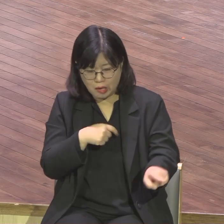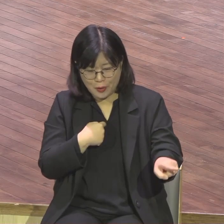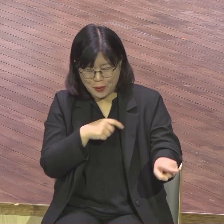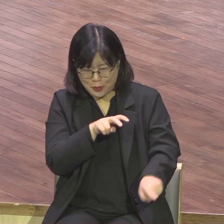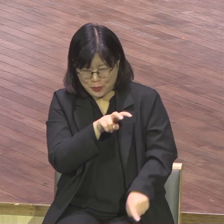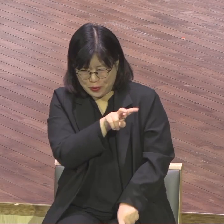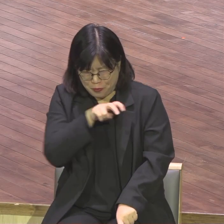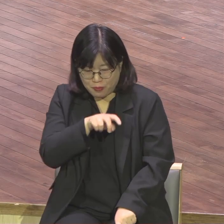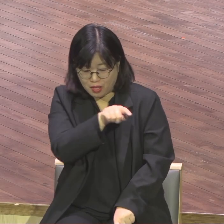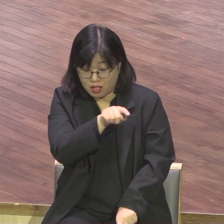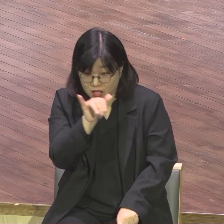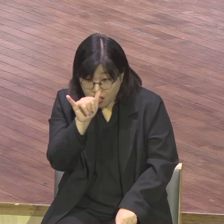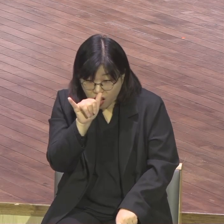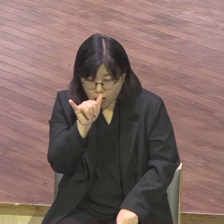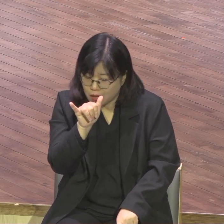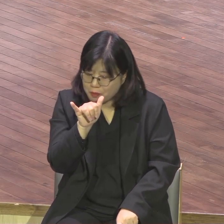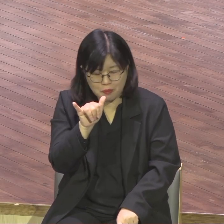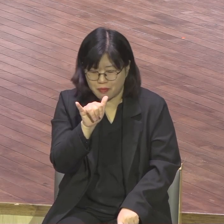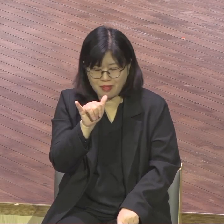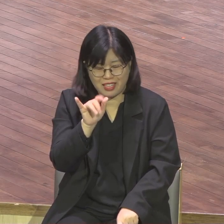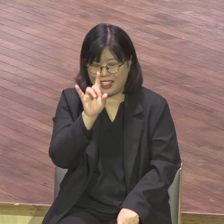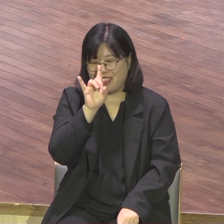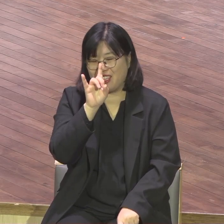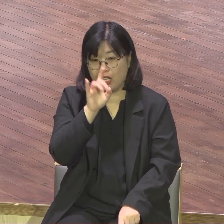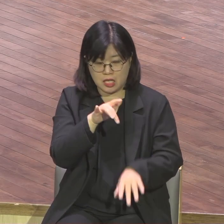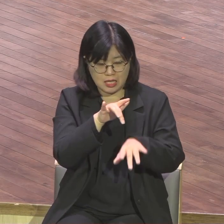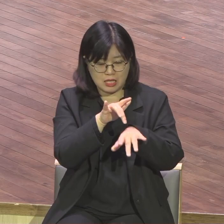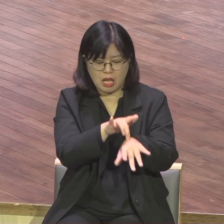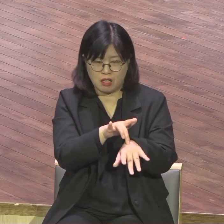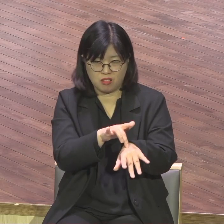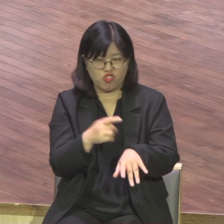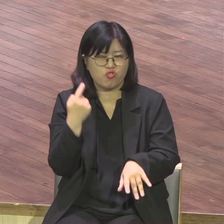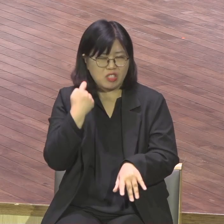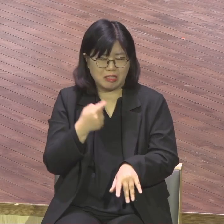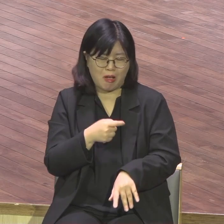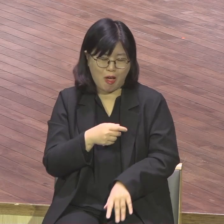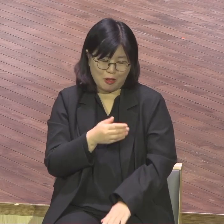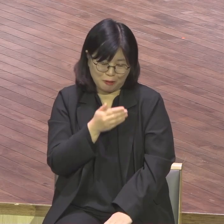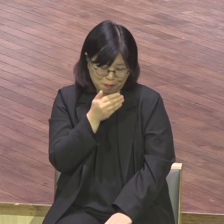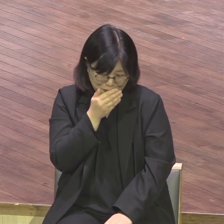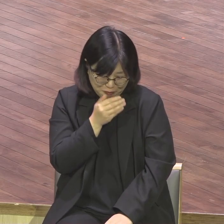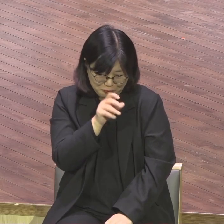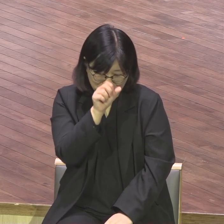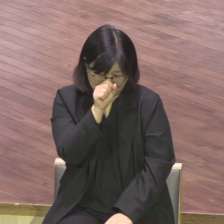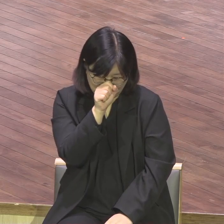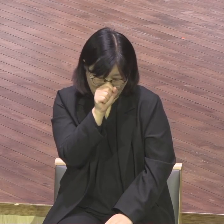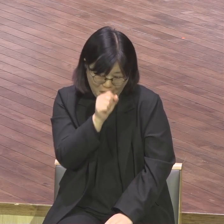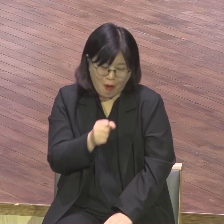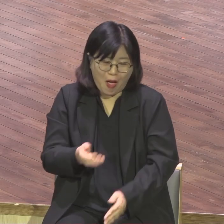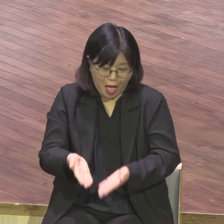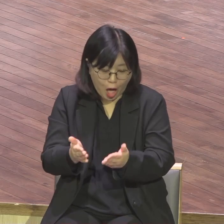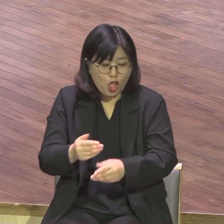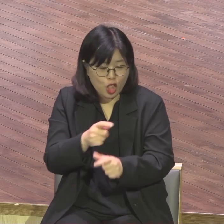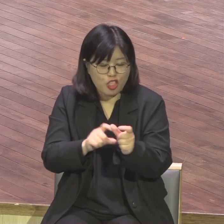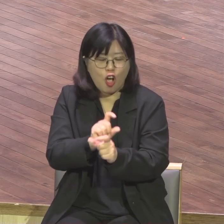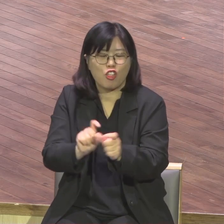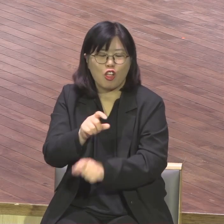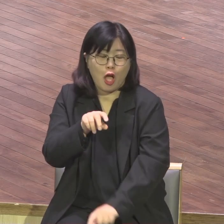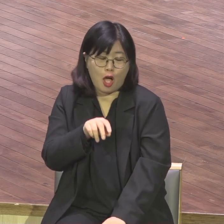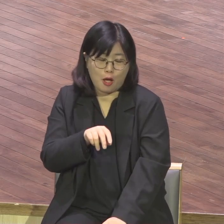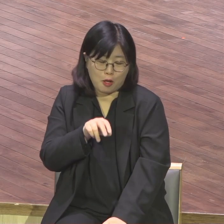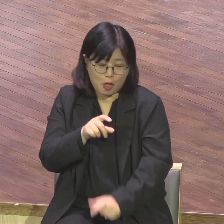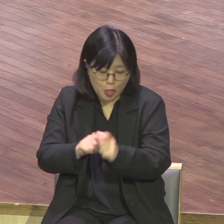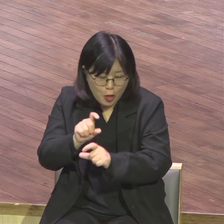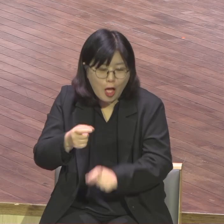이미 당한 거라니까. 사단이 잡혀버려서. 그러니까 정신 바짝 차리시더니 그릇이 예배하는 겁니다. 아